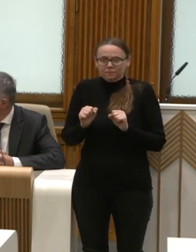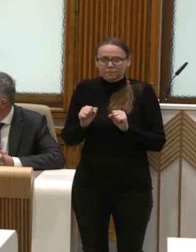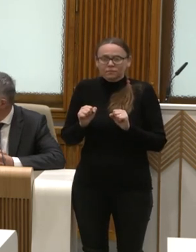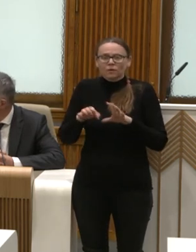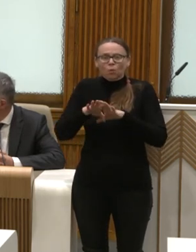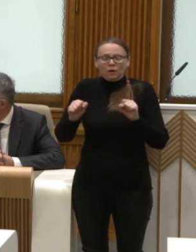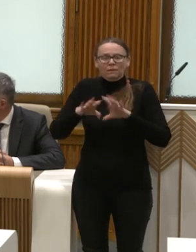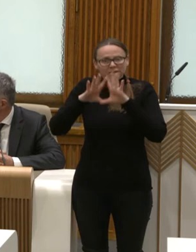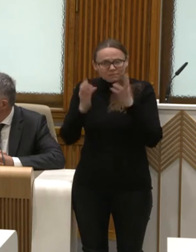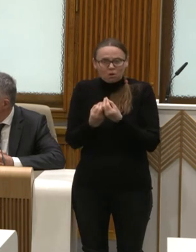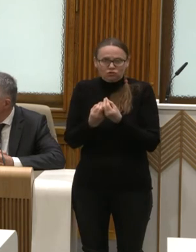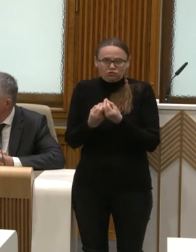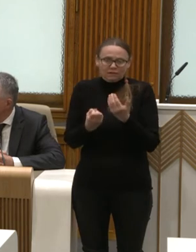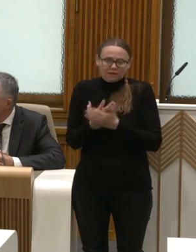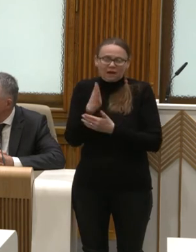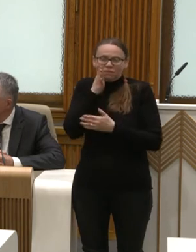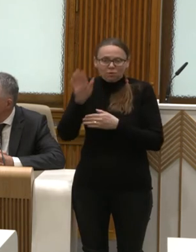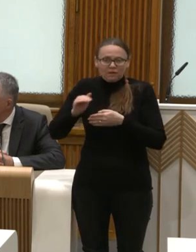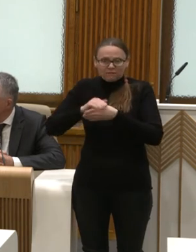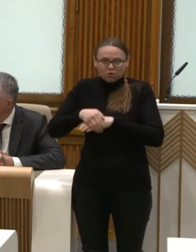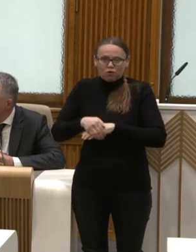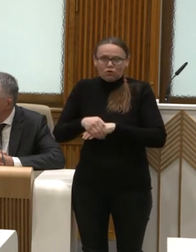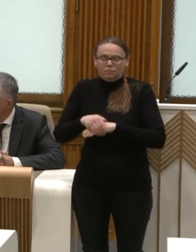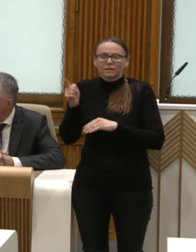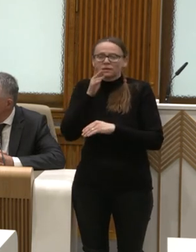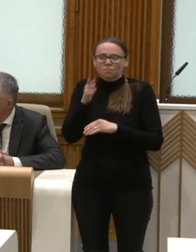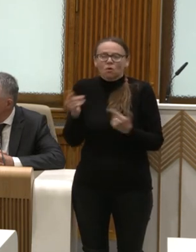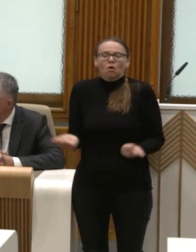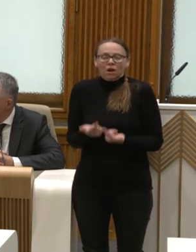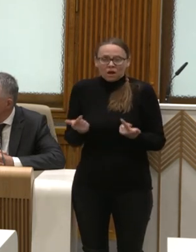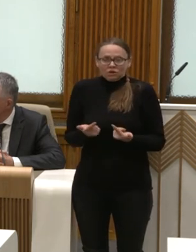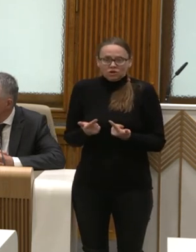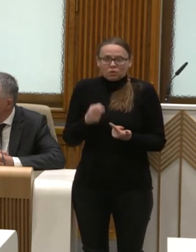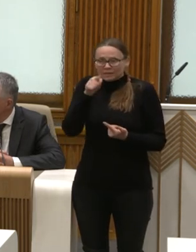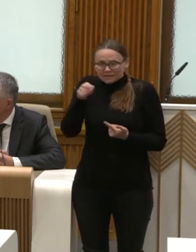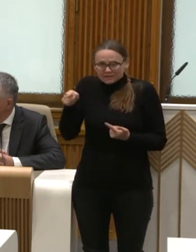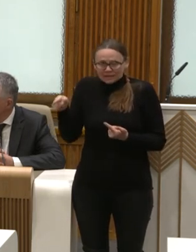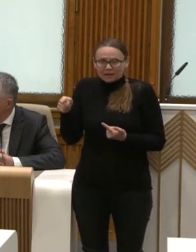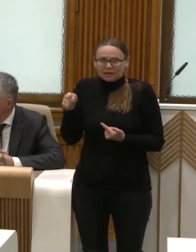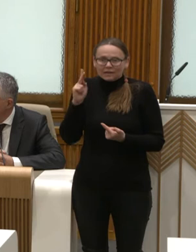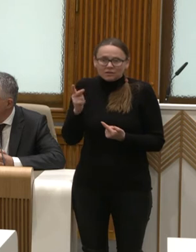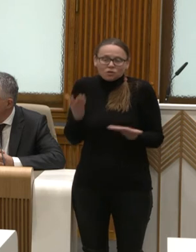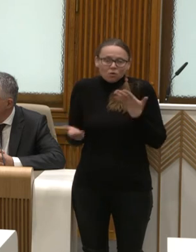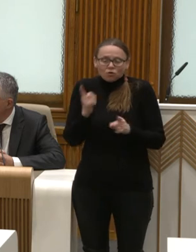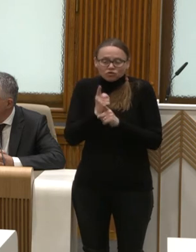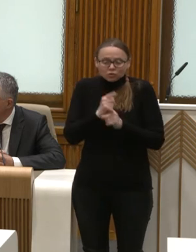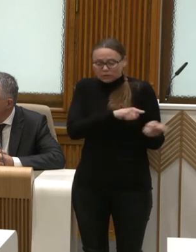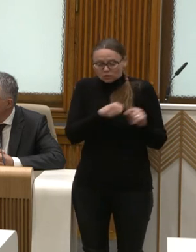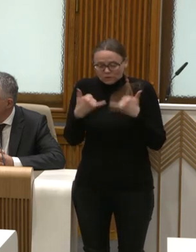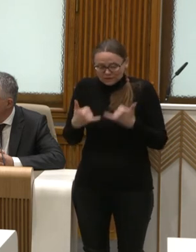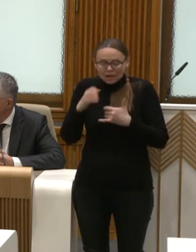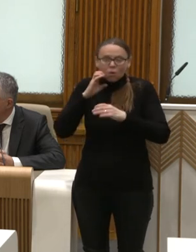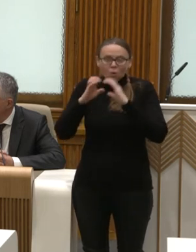ukrepi splošne narave, jim bo na voljo in bo razbremenil tiste, ki so mogoče tudi doslej